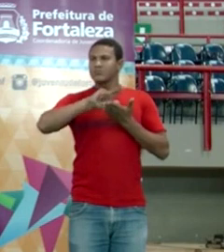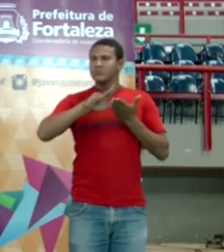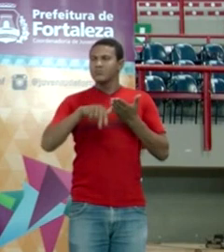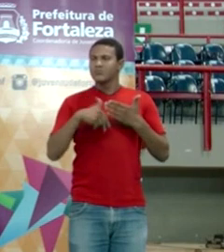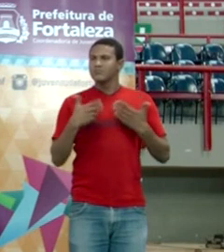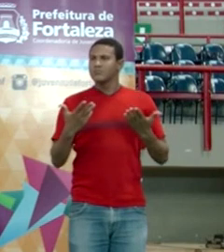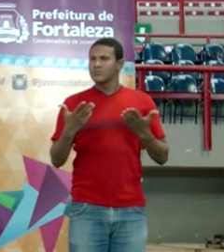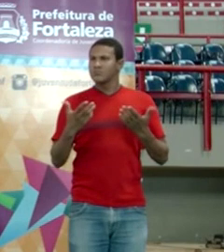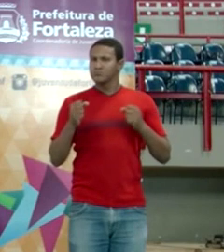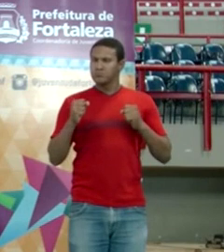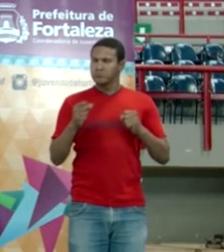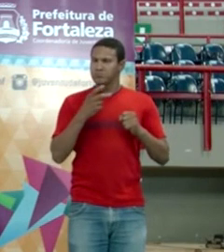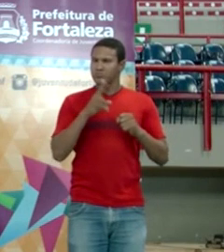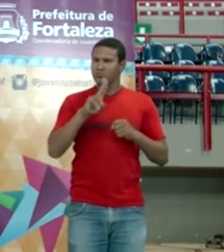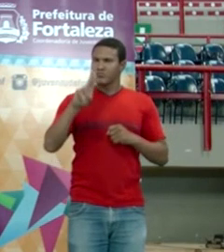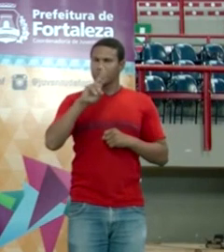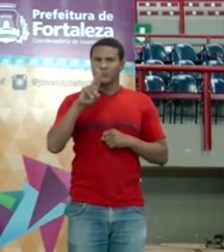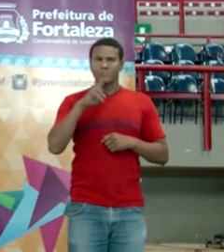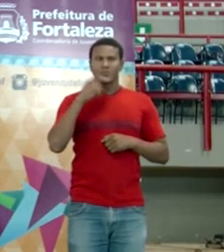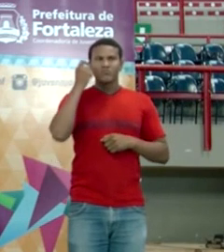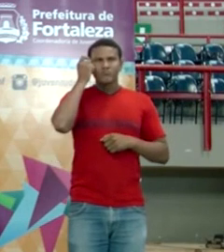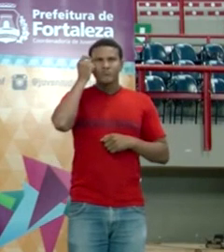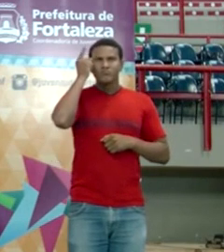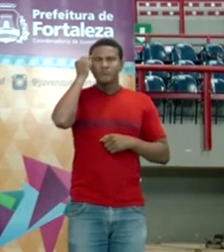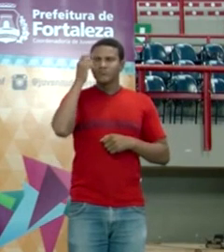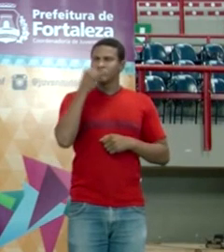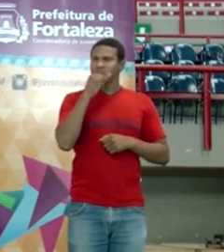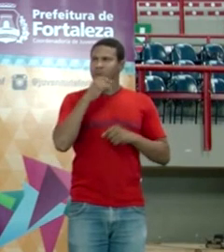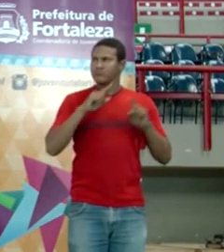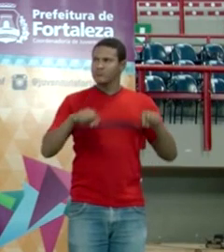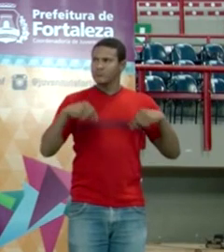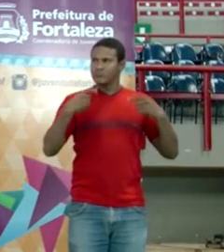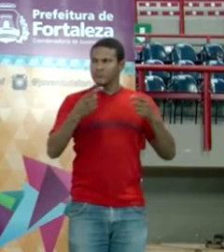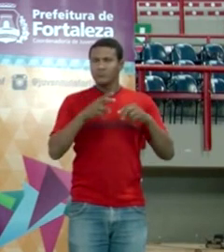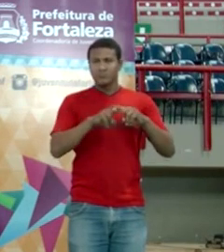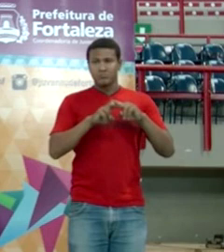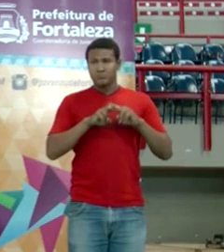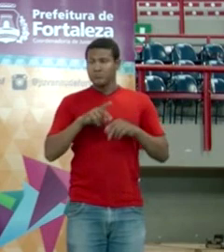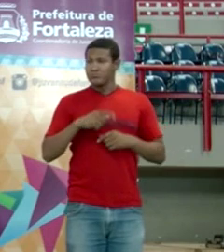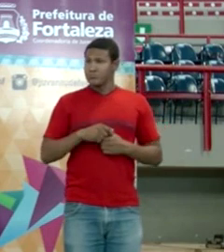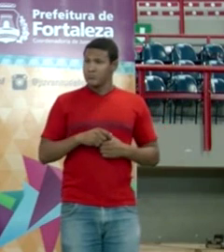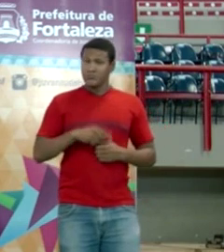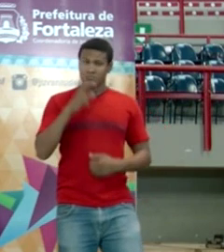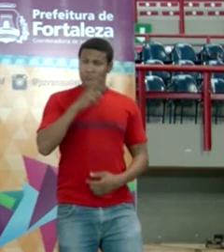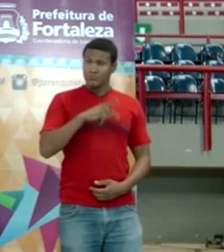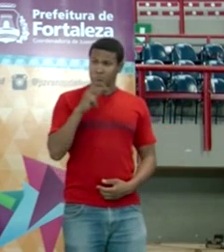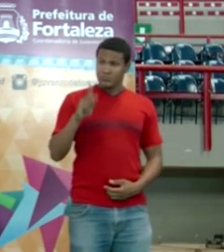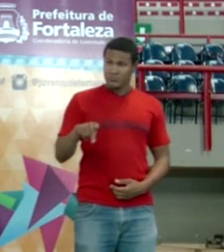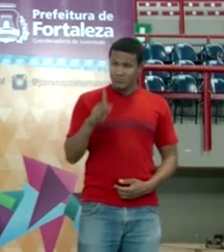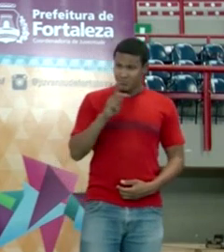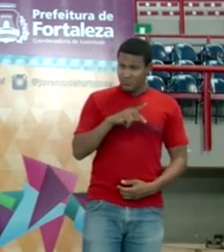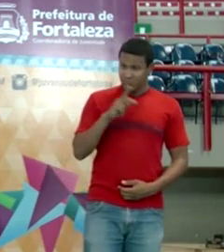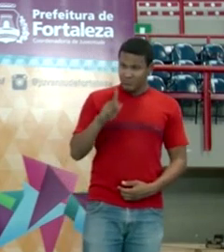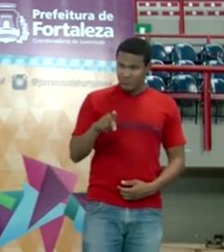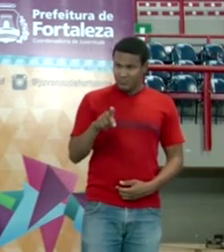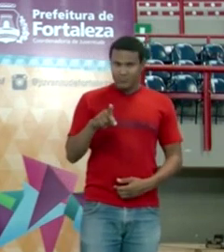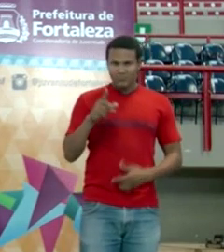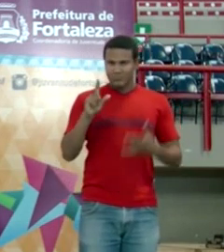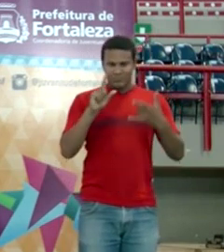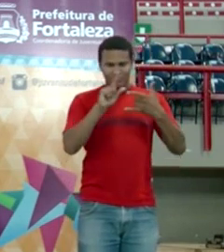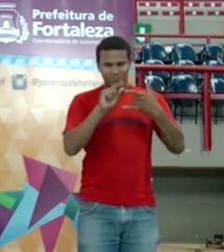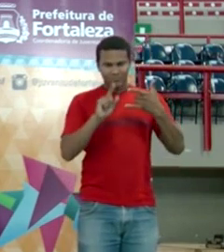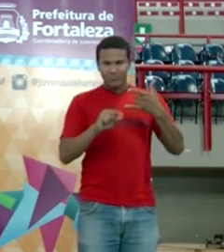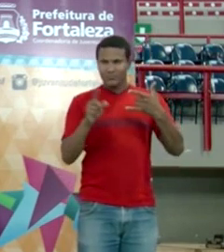energia renovável. Então, quando o professor no canal do YouTube foi